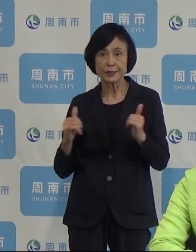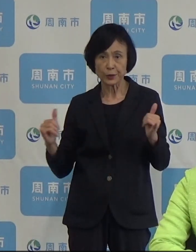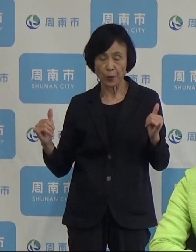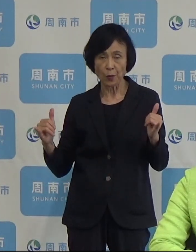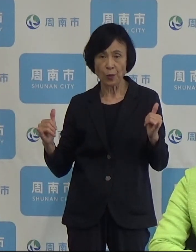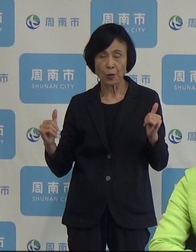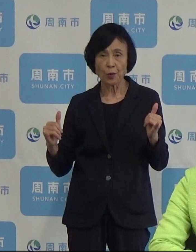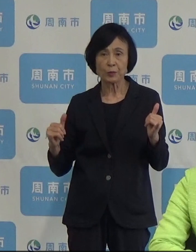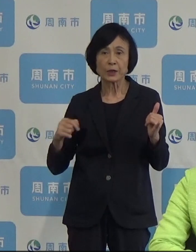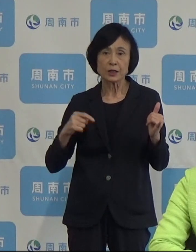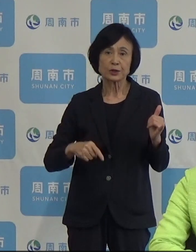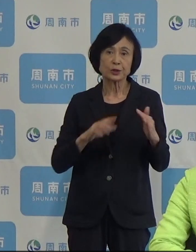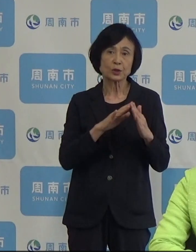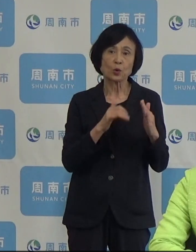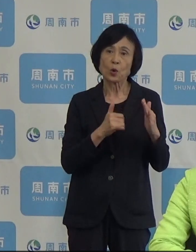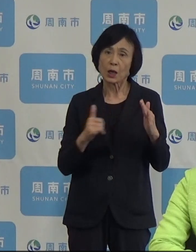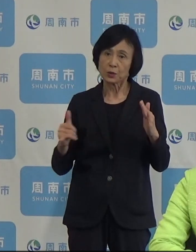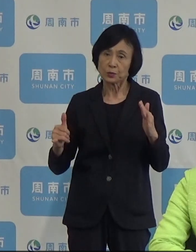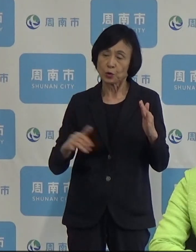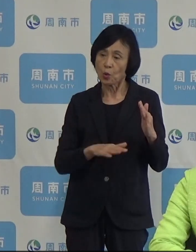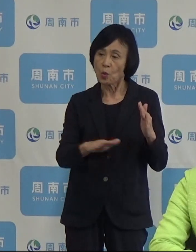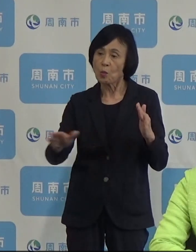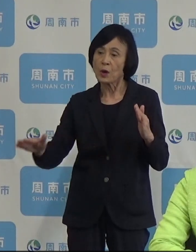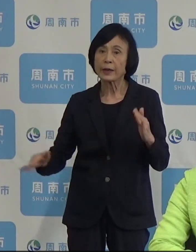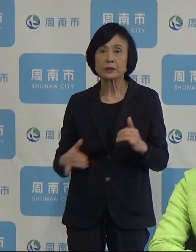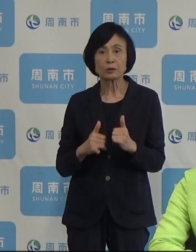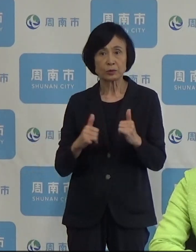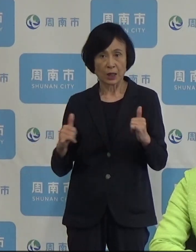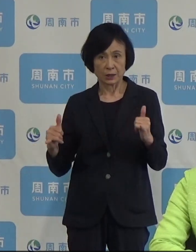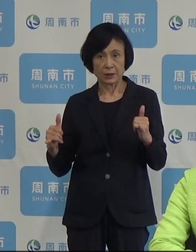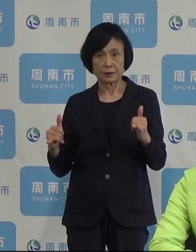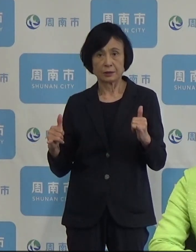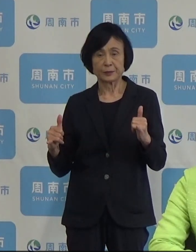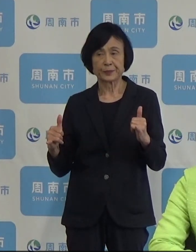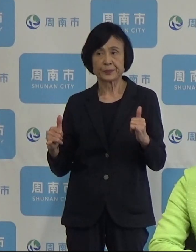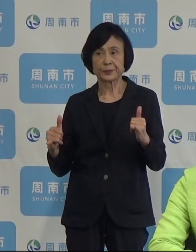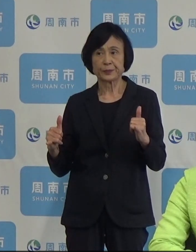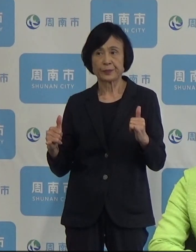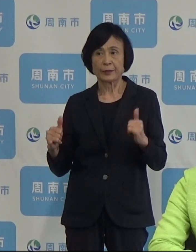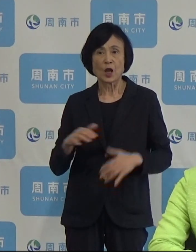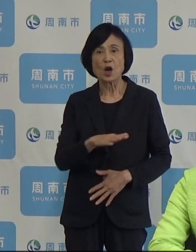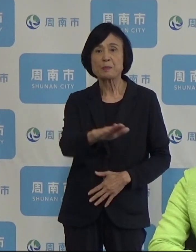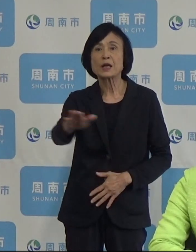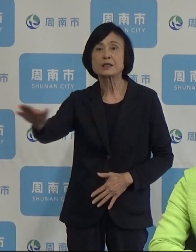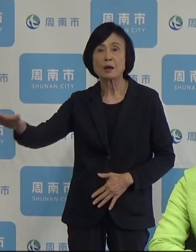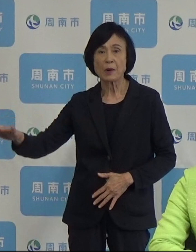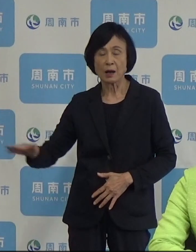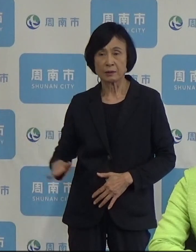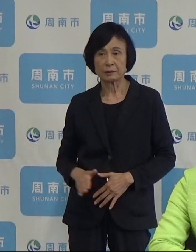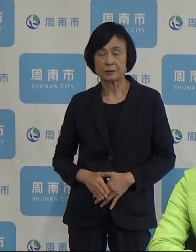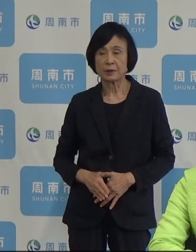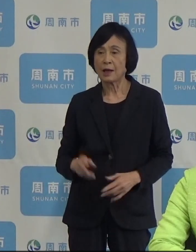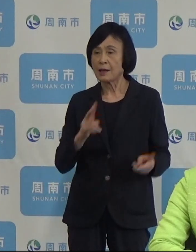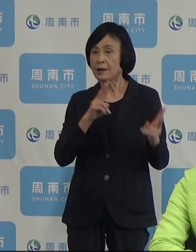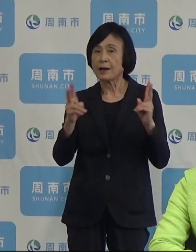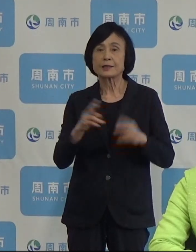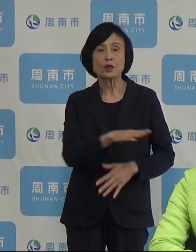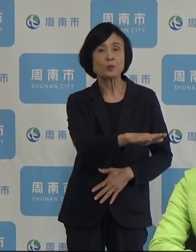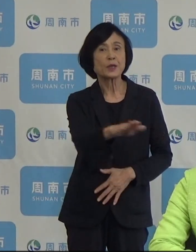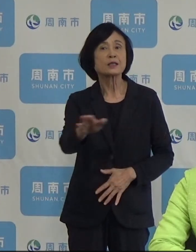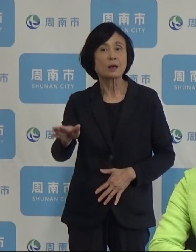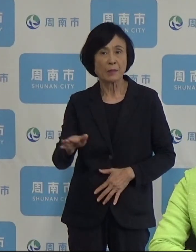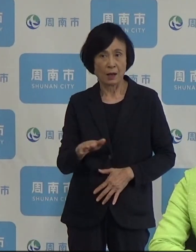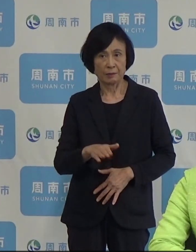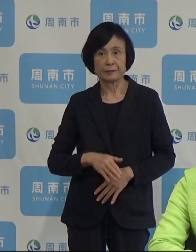方、そしてその家族や知人です。市民の皆様、事業所の皆様にお